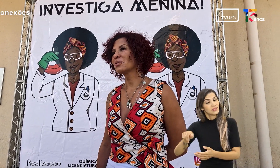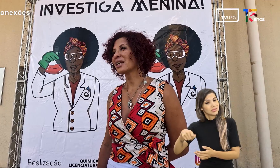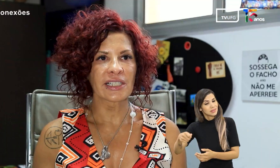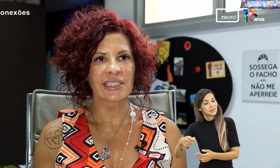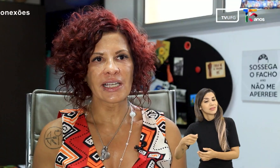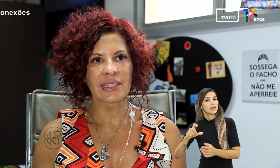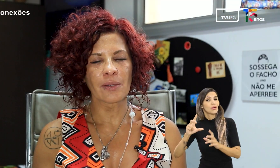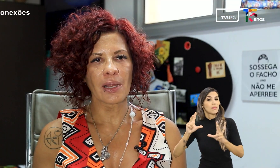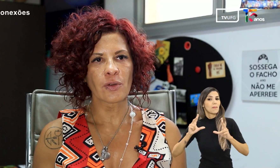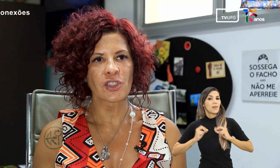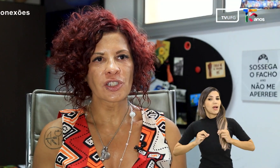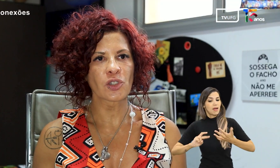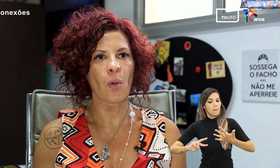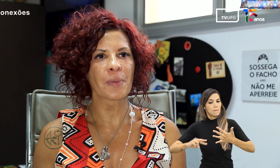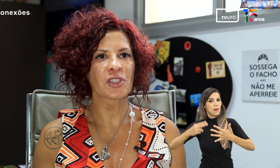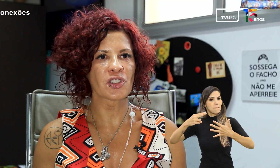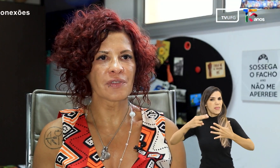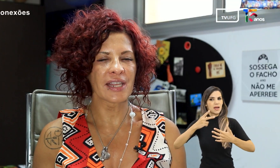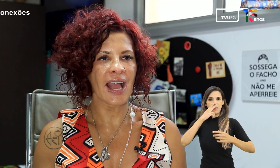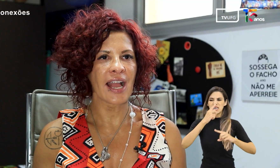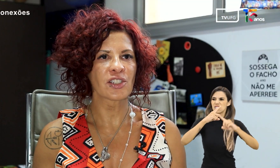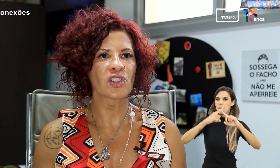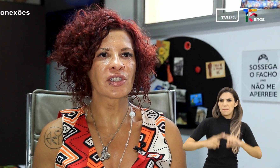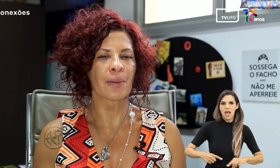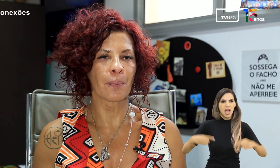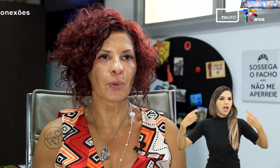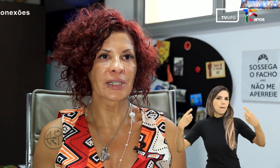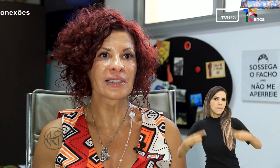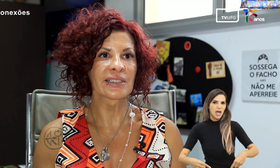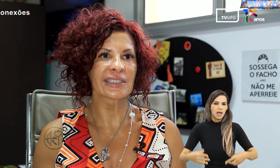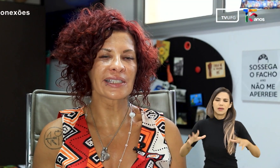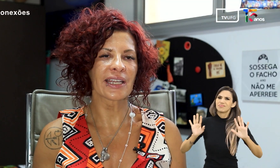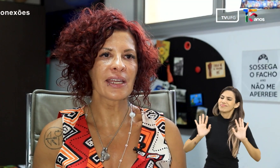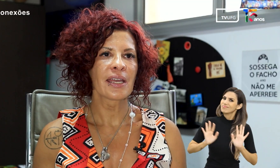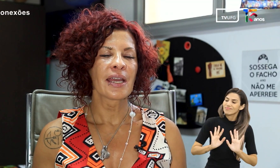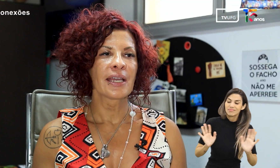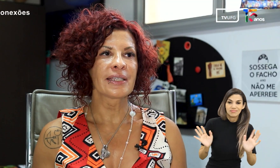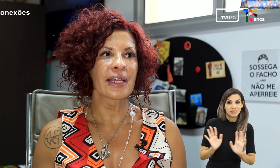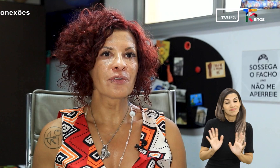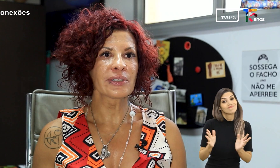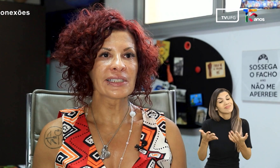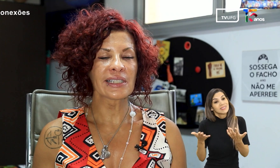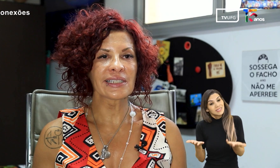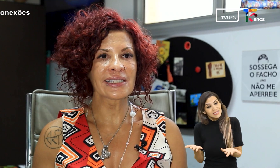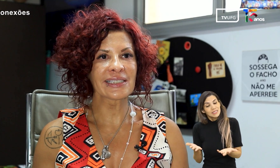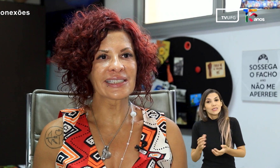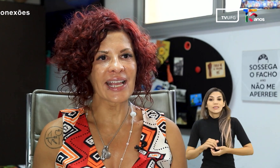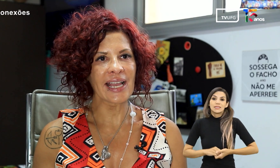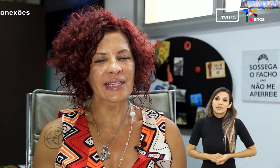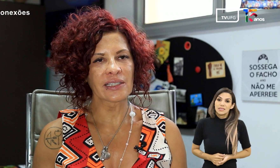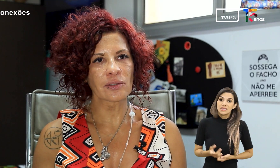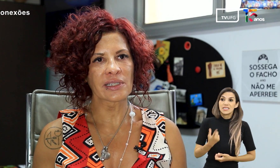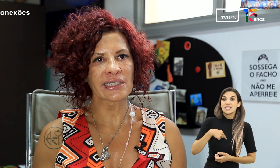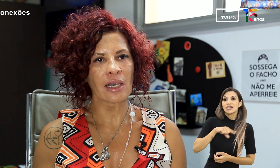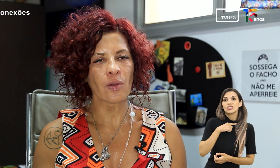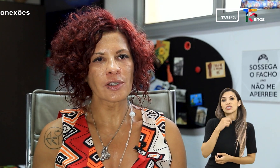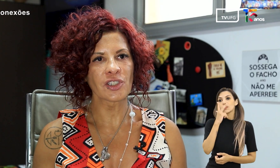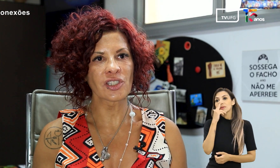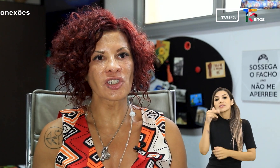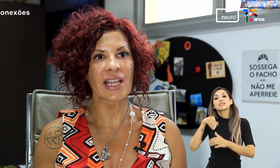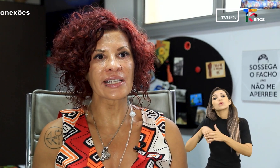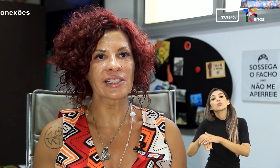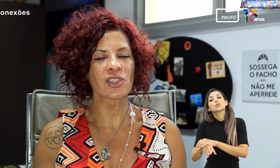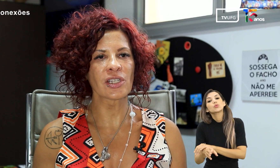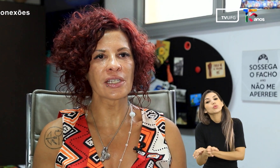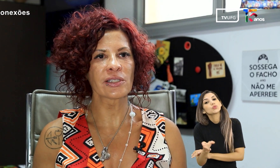E a meritocracia ela tem uma lógica de competitividade, de temperança, né? E aí você se encerra dentro dessa